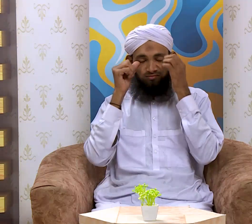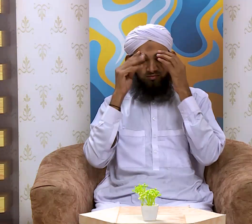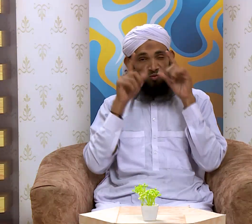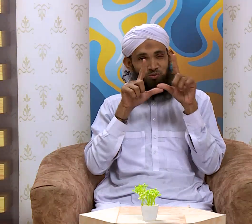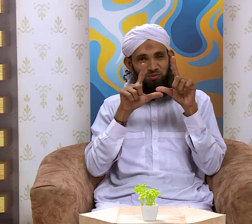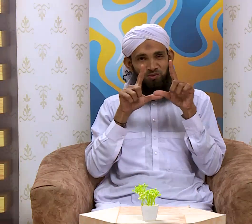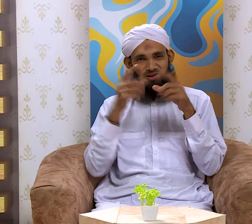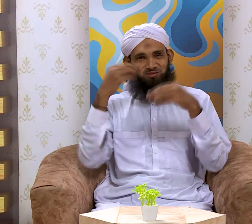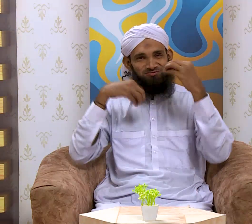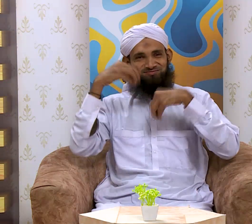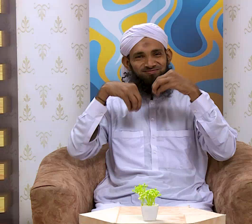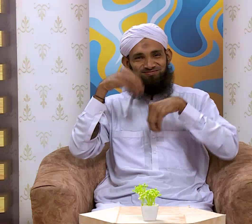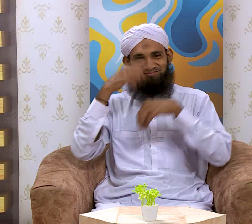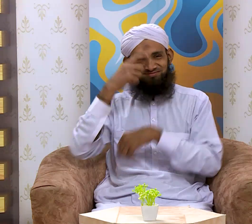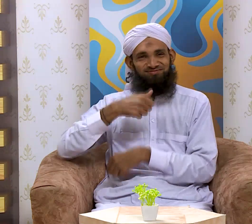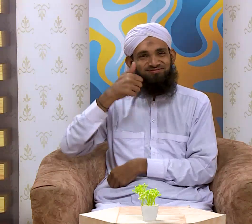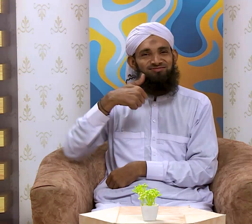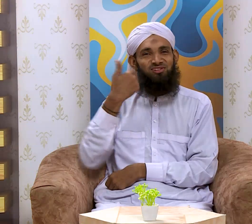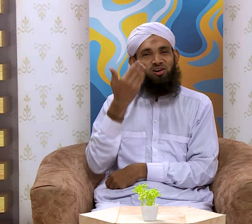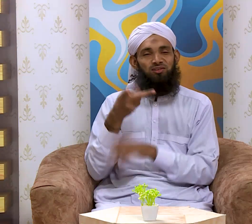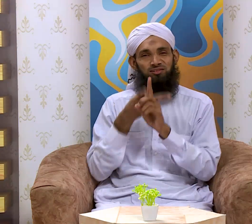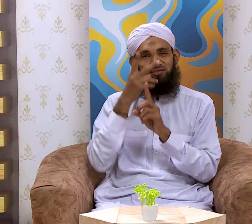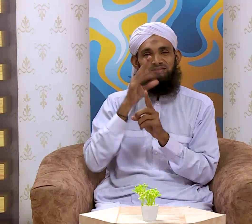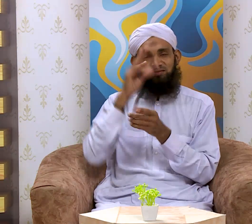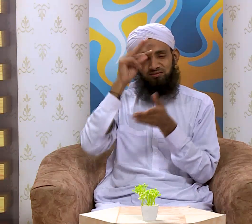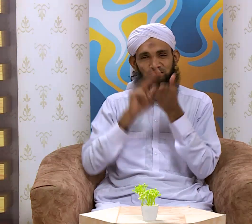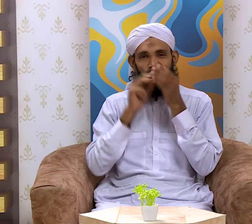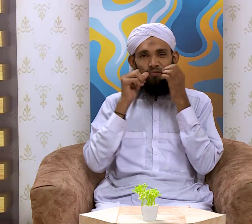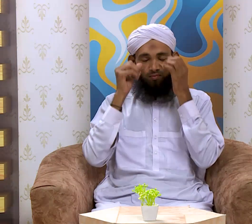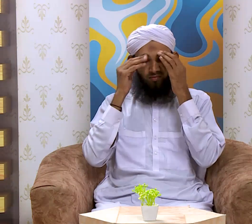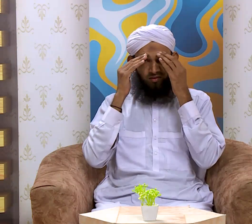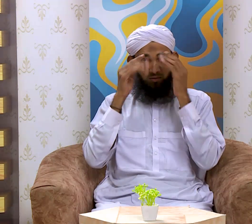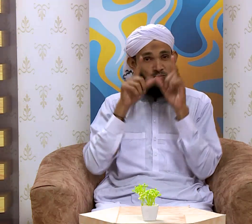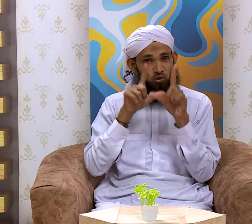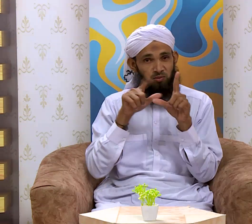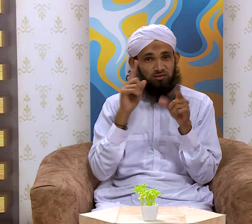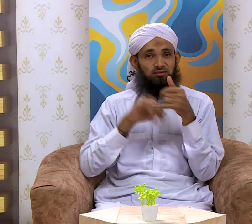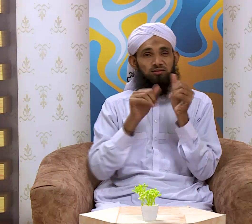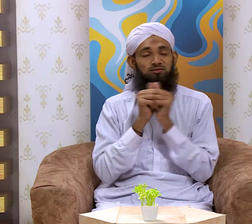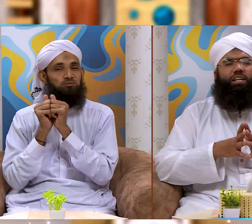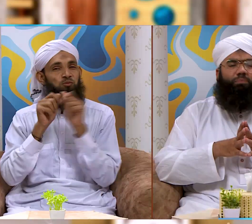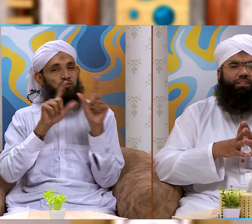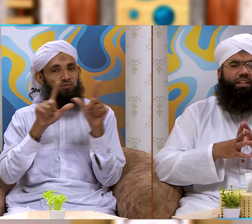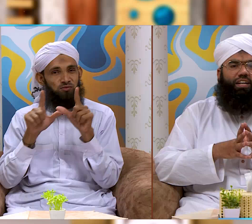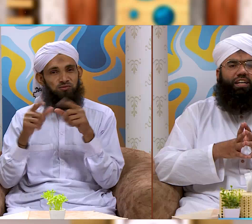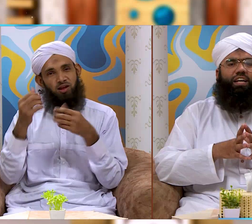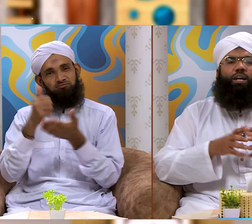نبی کریم صلی اللہ علیہ وآلہ وسلم کی محبت، صحابہ اور اہل بیت کی محبت کے جام انشاءاللہ ملتے رہیں گے،